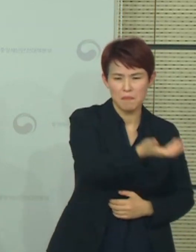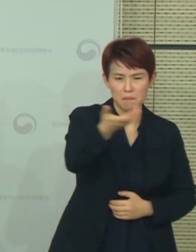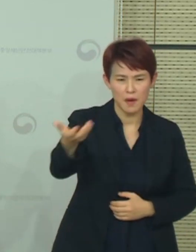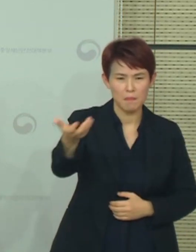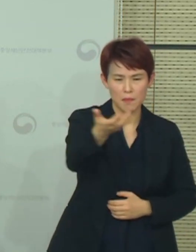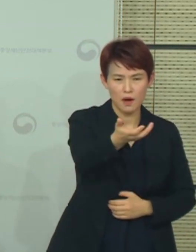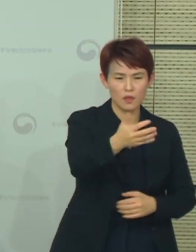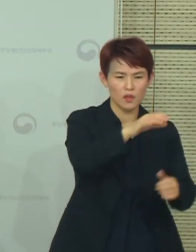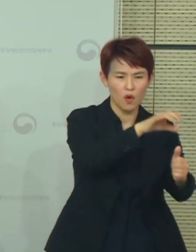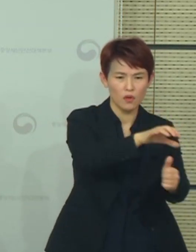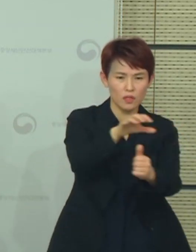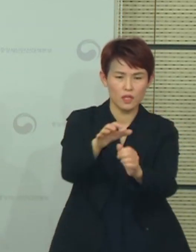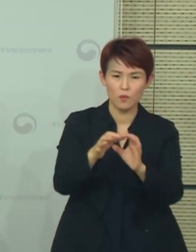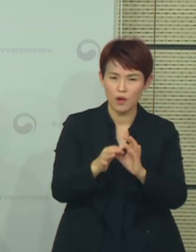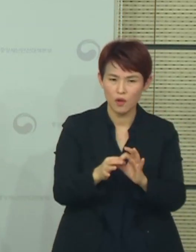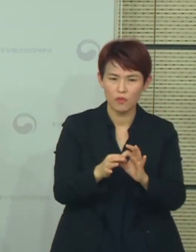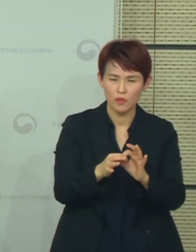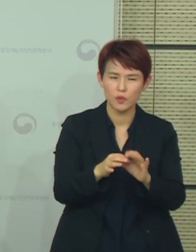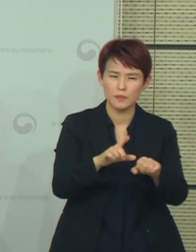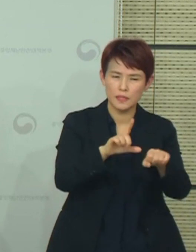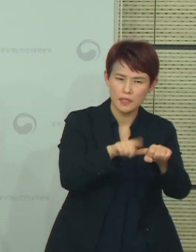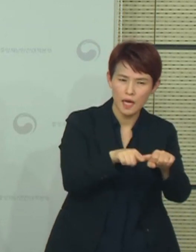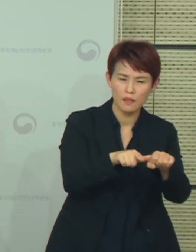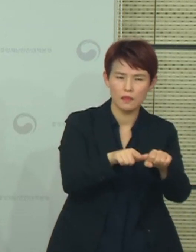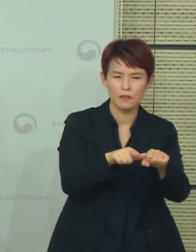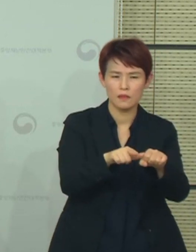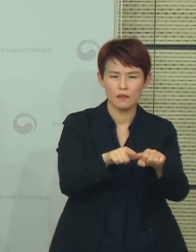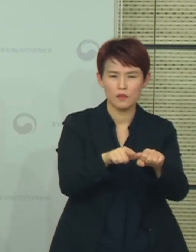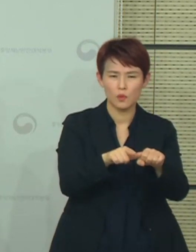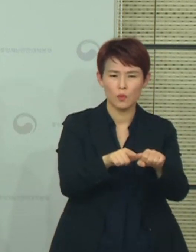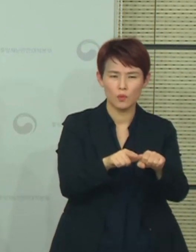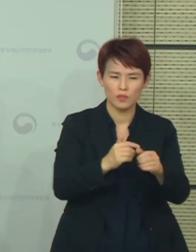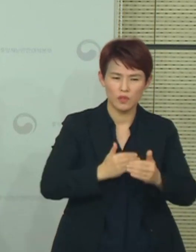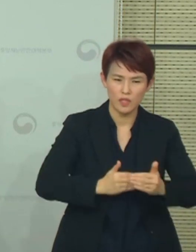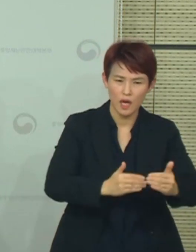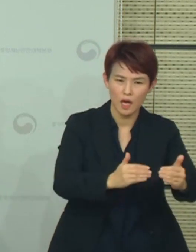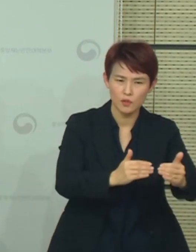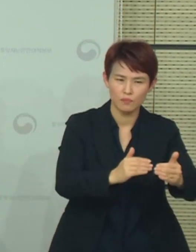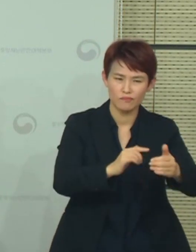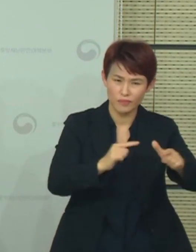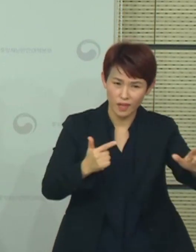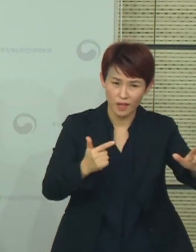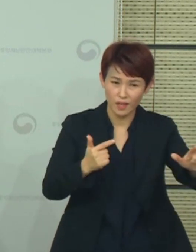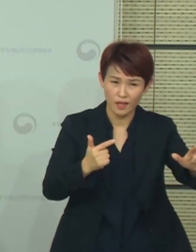이런 그 격리에 있어서의 시간적인 그 절차에 일부